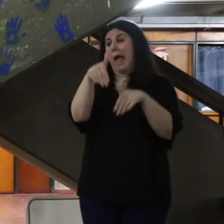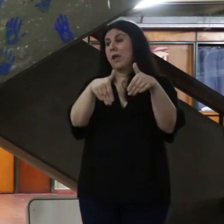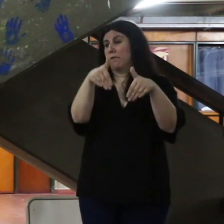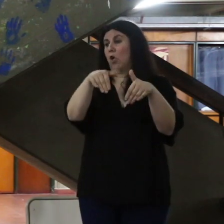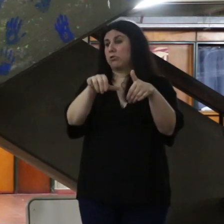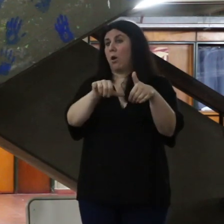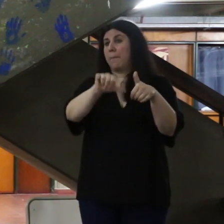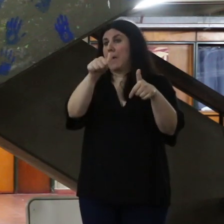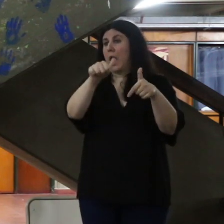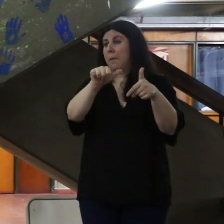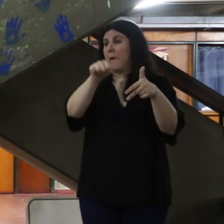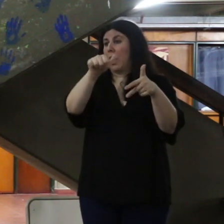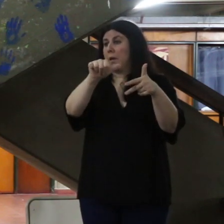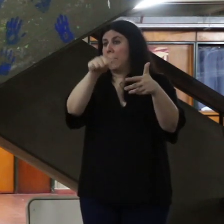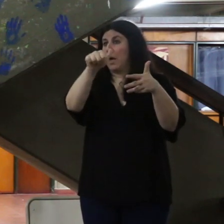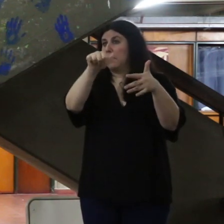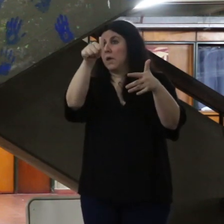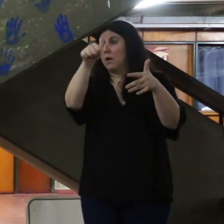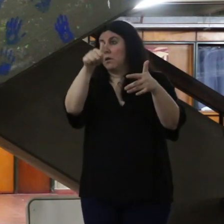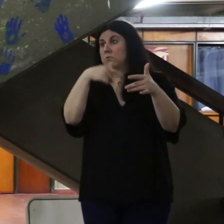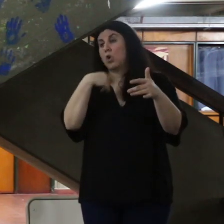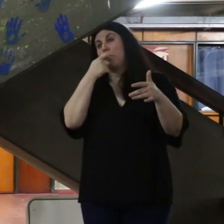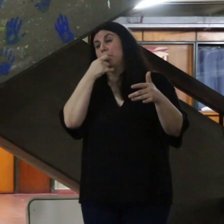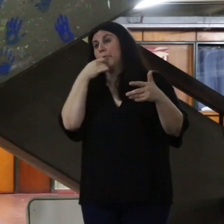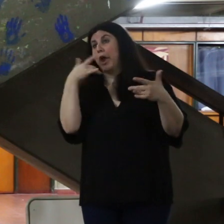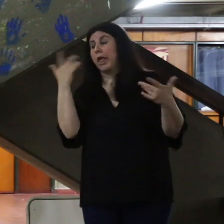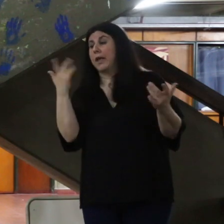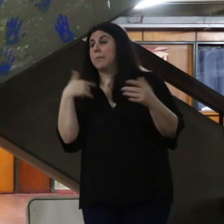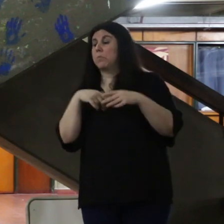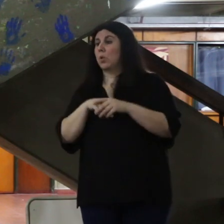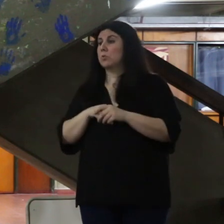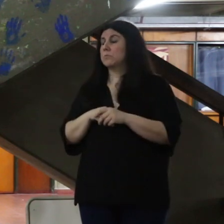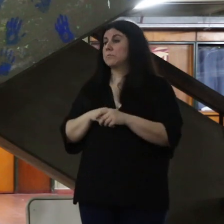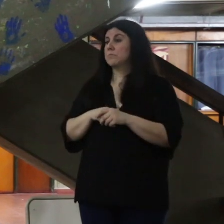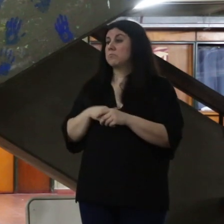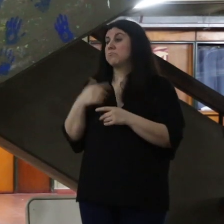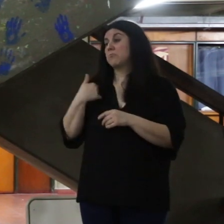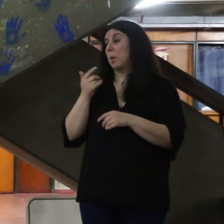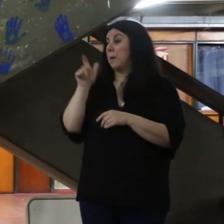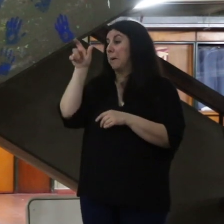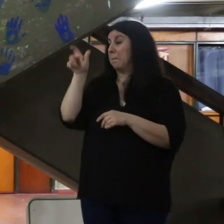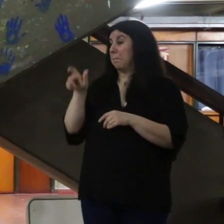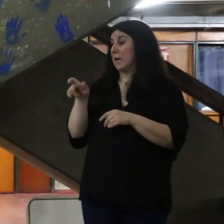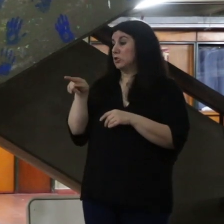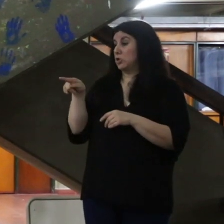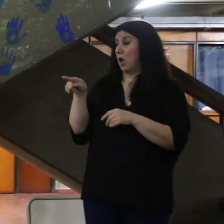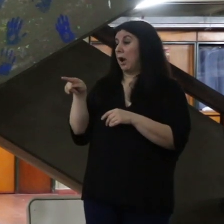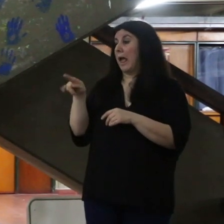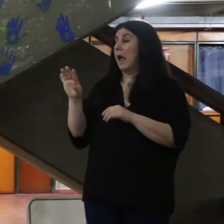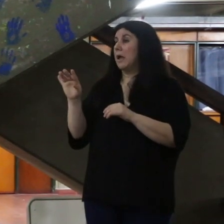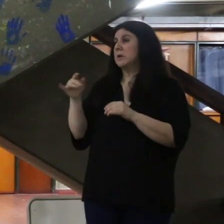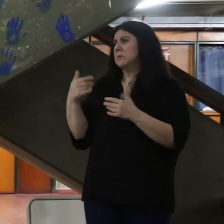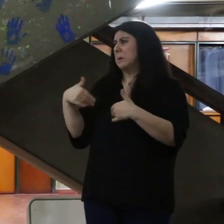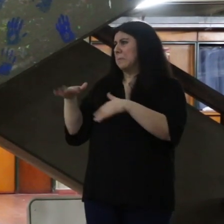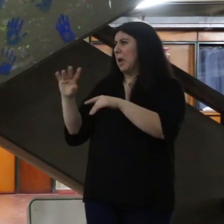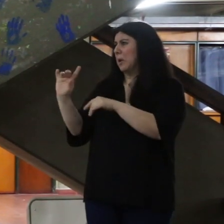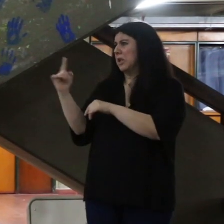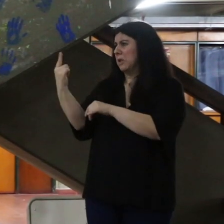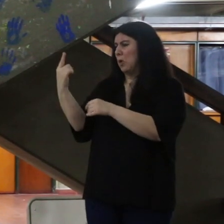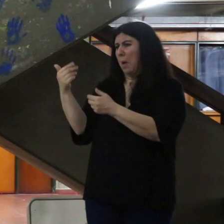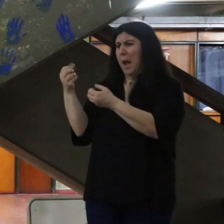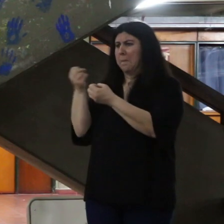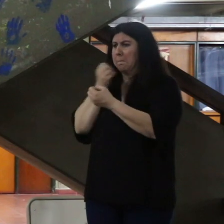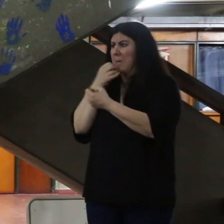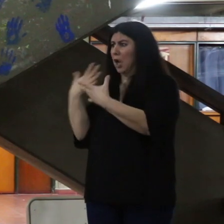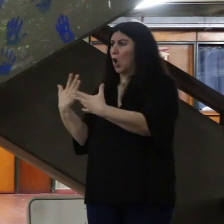vemos cuando se entroniza el individuo y se quiere destruir lo colectivo. Lo